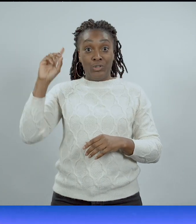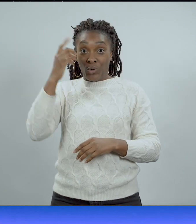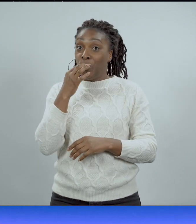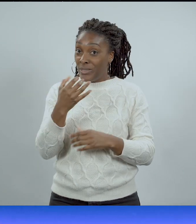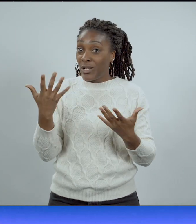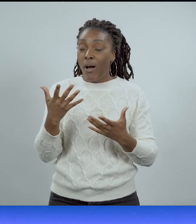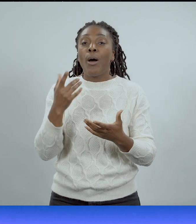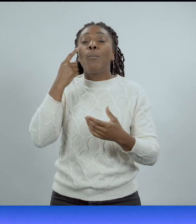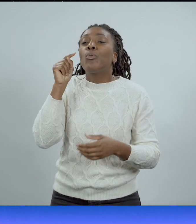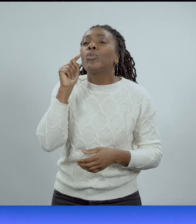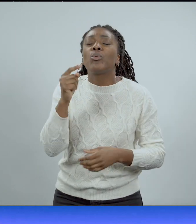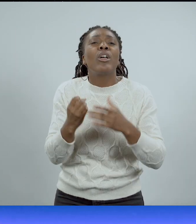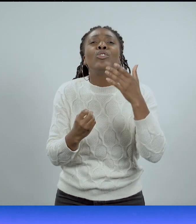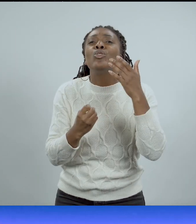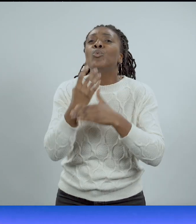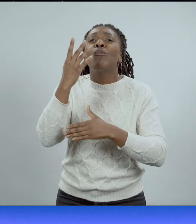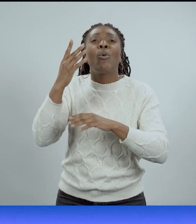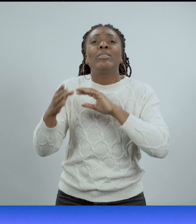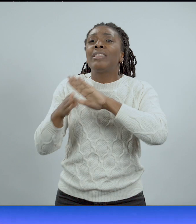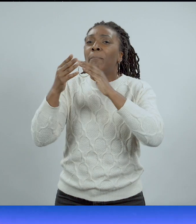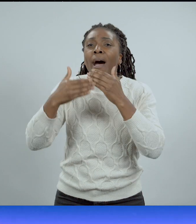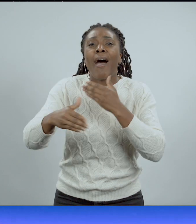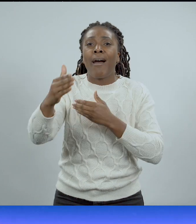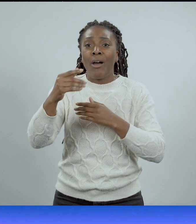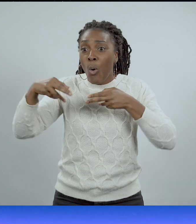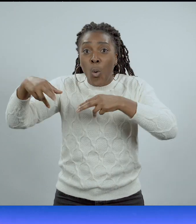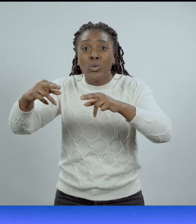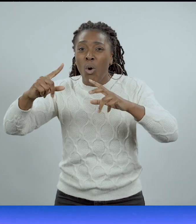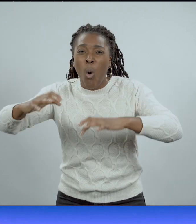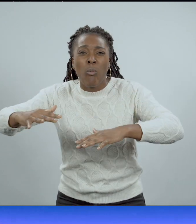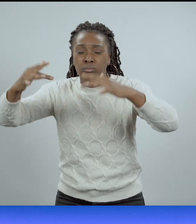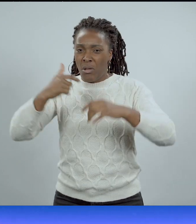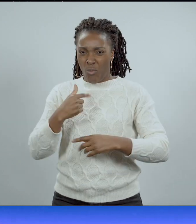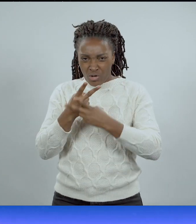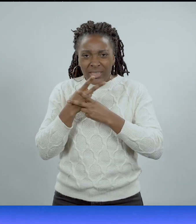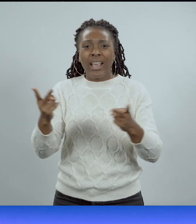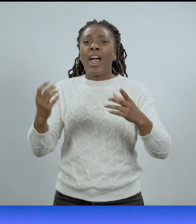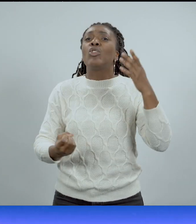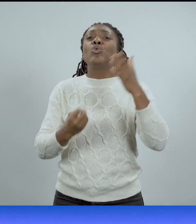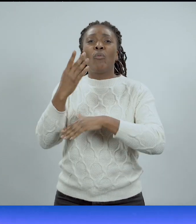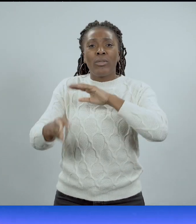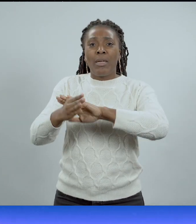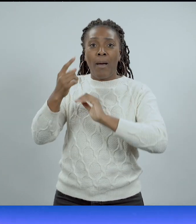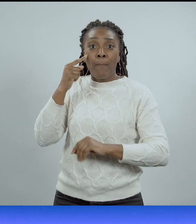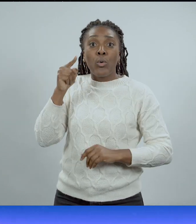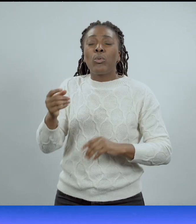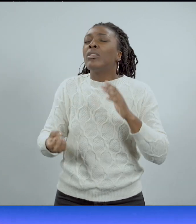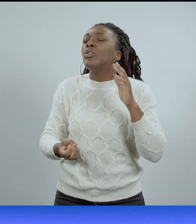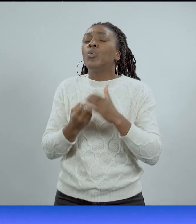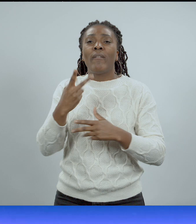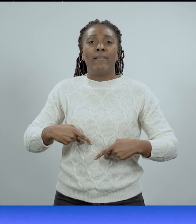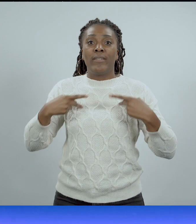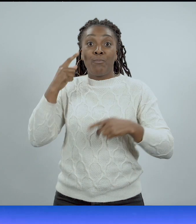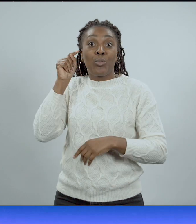Dieu est en train de lui dire, c'est un nouveau départ pour toi. La route est impraticable, inondée, mais je déclare sur ta vie, nouveau départ,